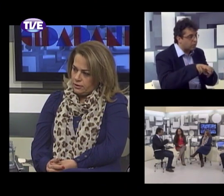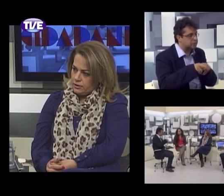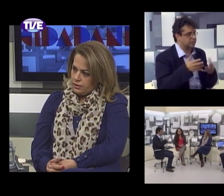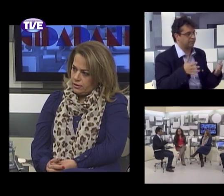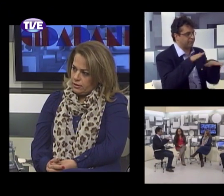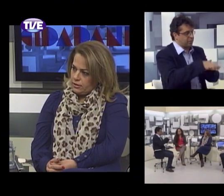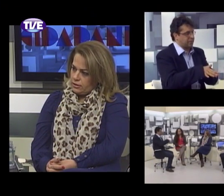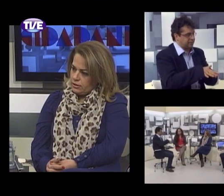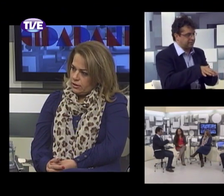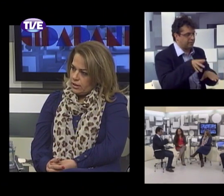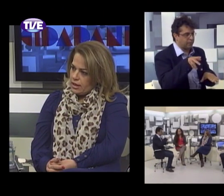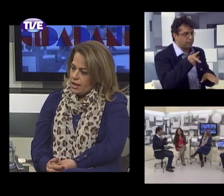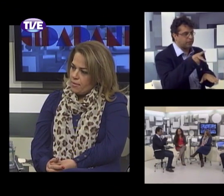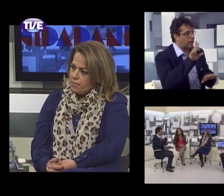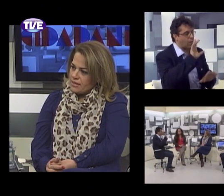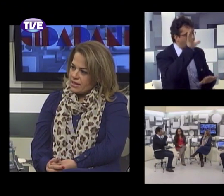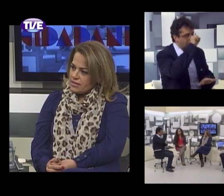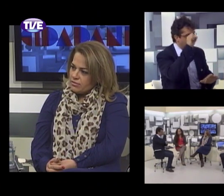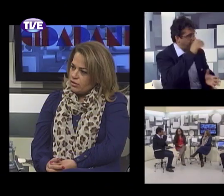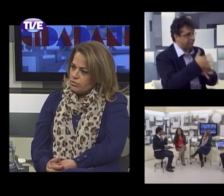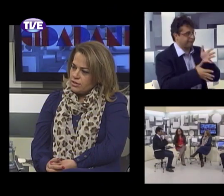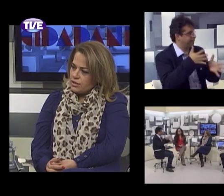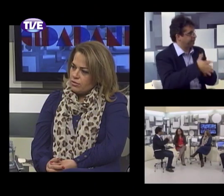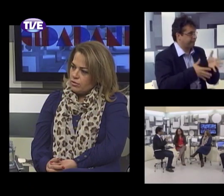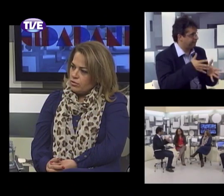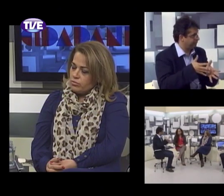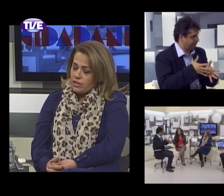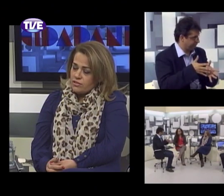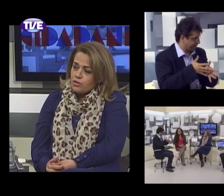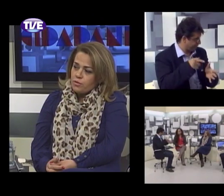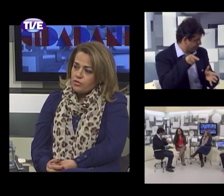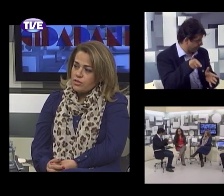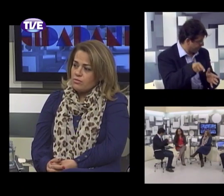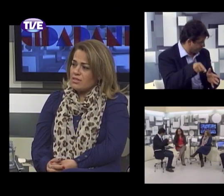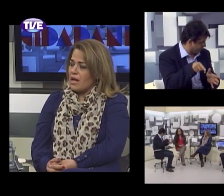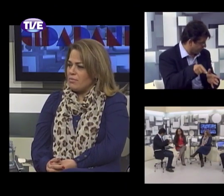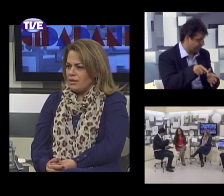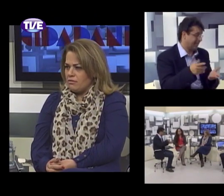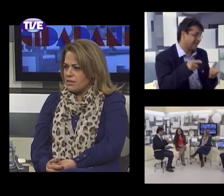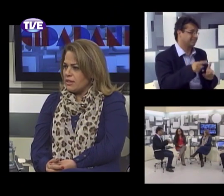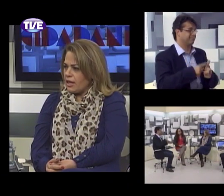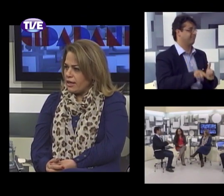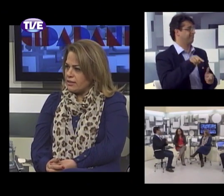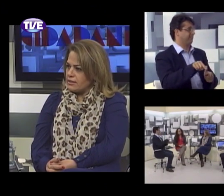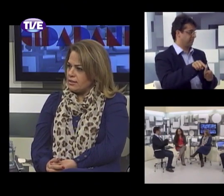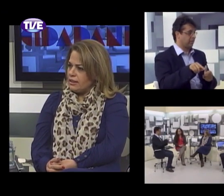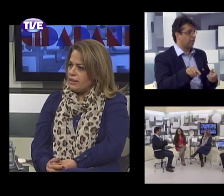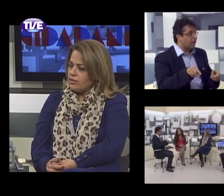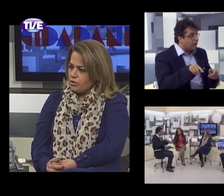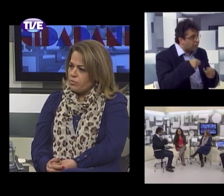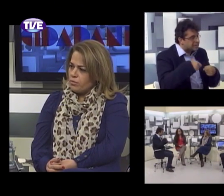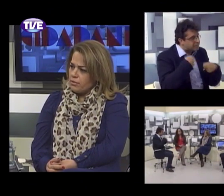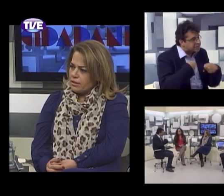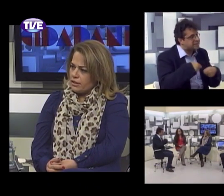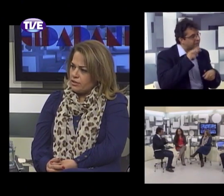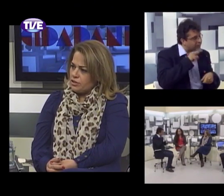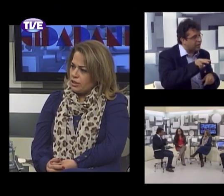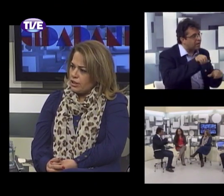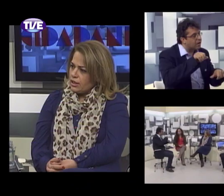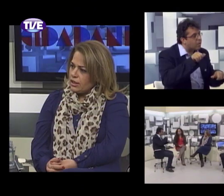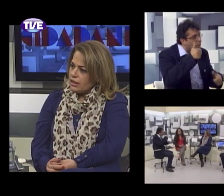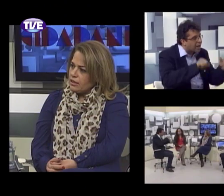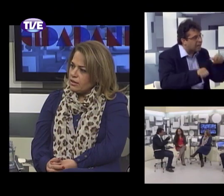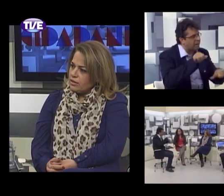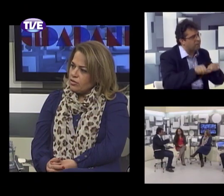resolvidos. Mas a questão da inclusão, muitas vezes os professores não sabem língua de sinais, Isso é um problema